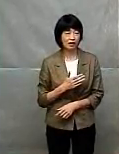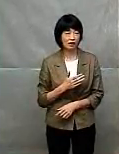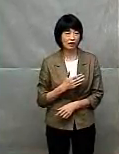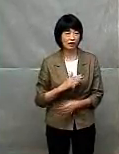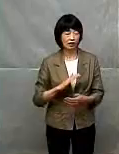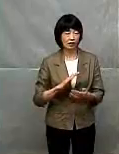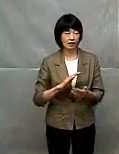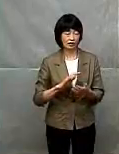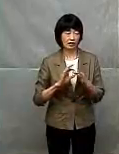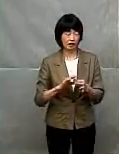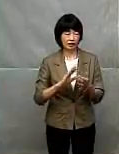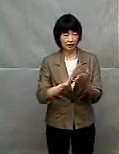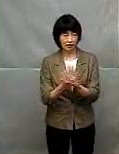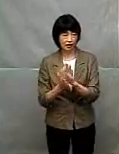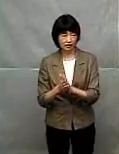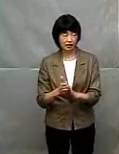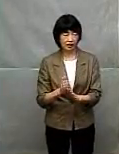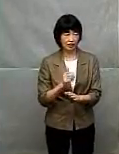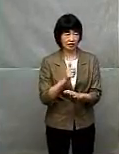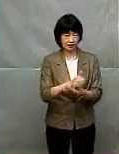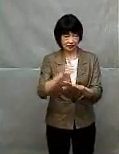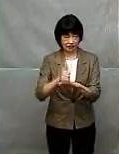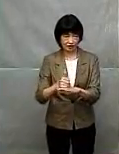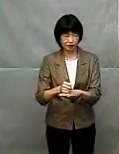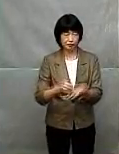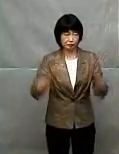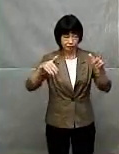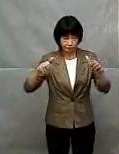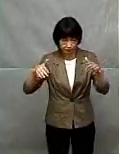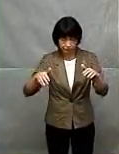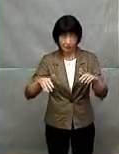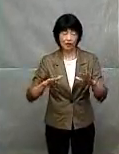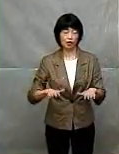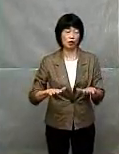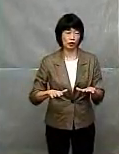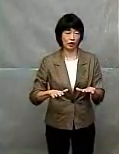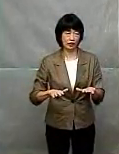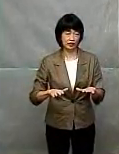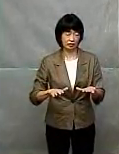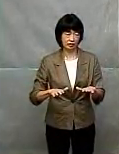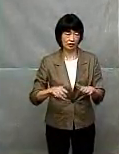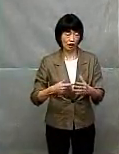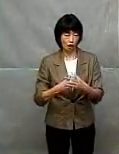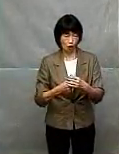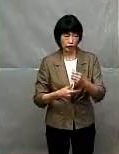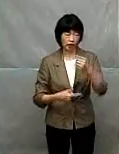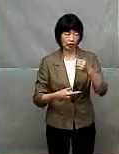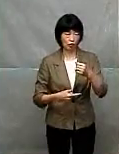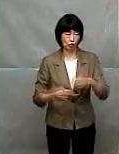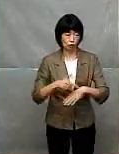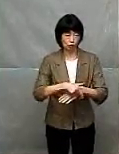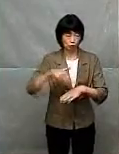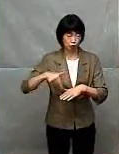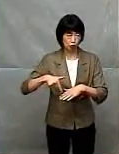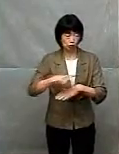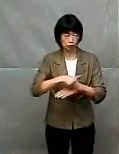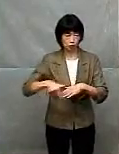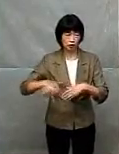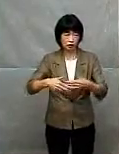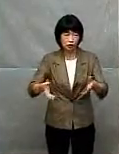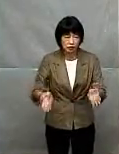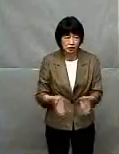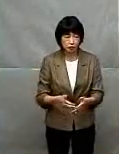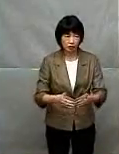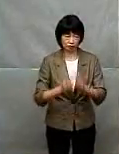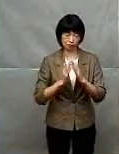関係各県の知事に呼びかけ、この度関係6県合同のプロジェクトチームを立ち上げる運びと